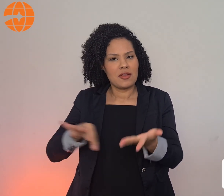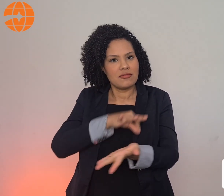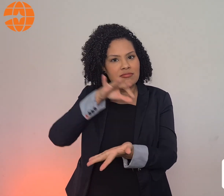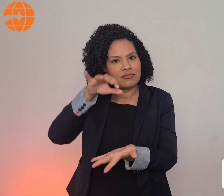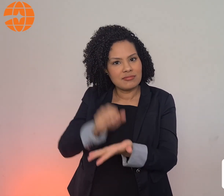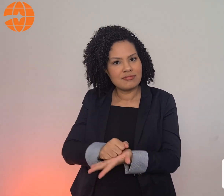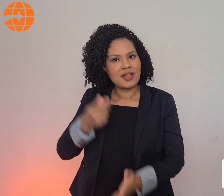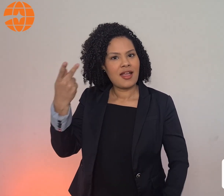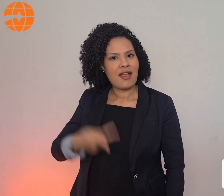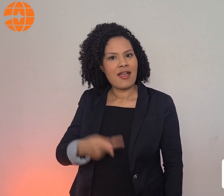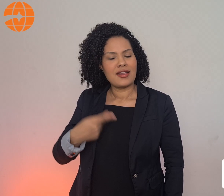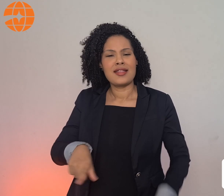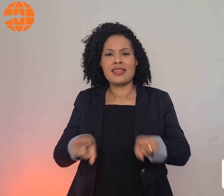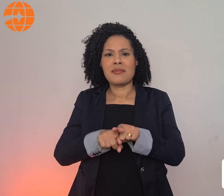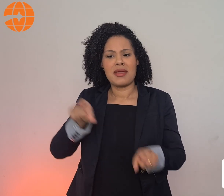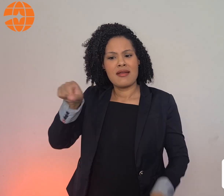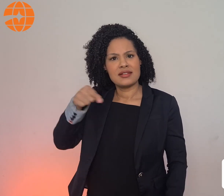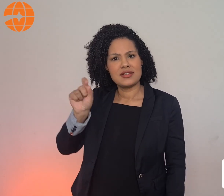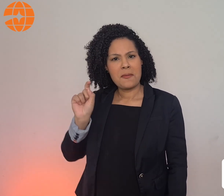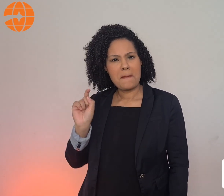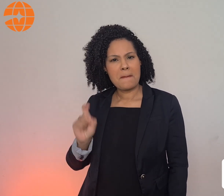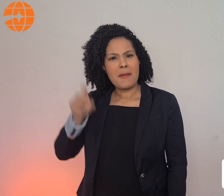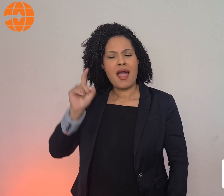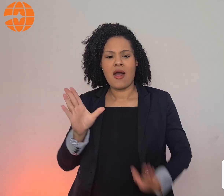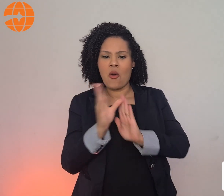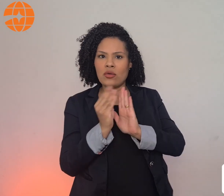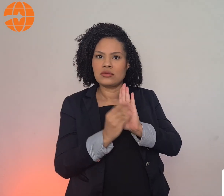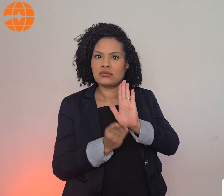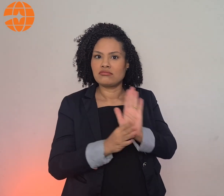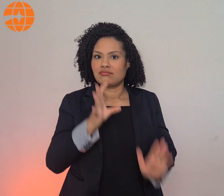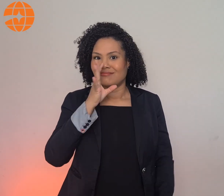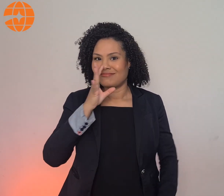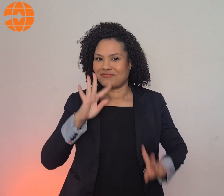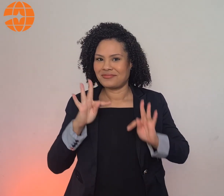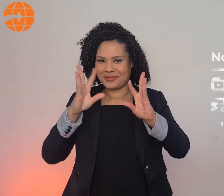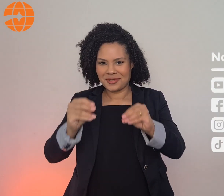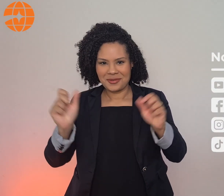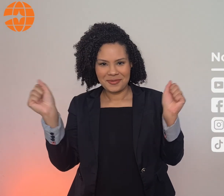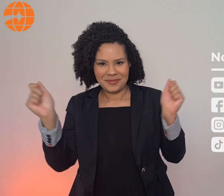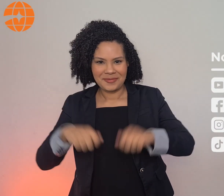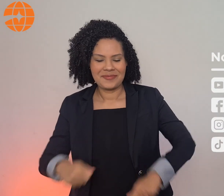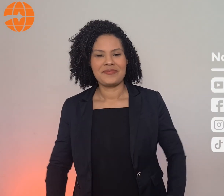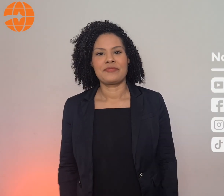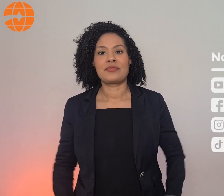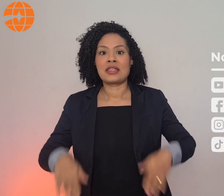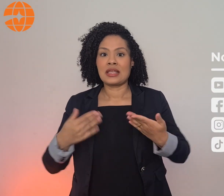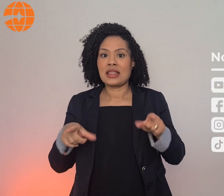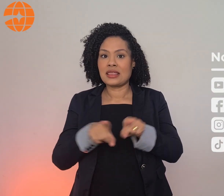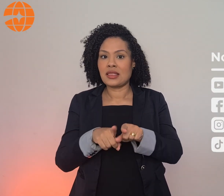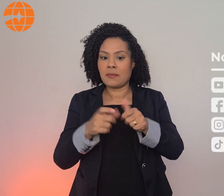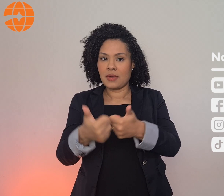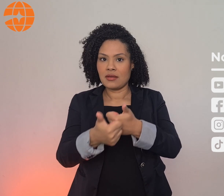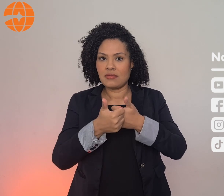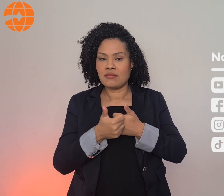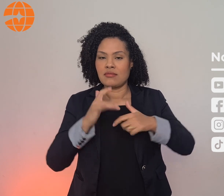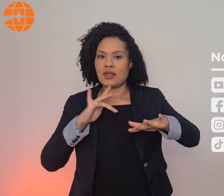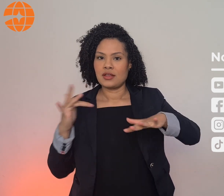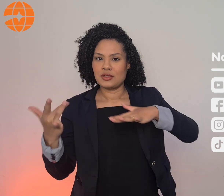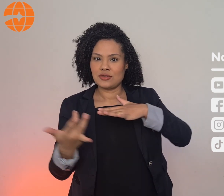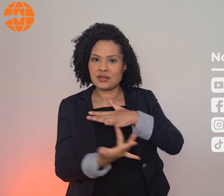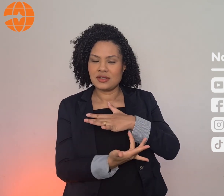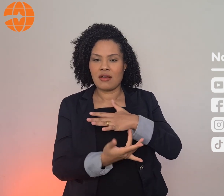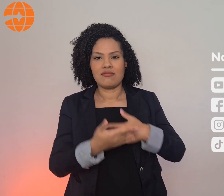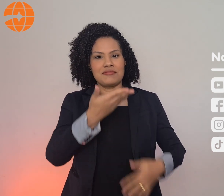canal e ative o sininho para não perder nenhum conteúdo. Siga-nos também nas redes sociais,